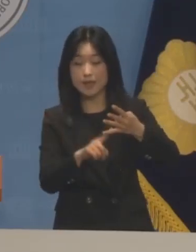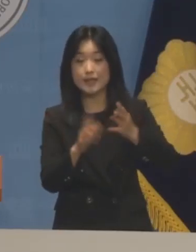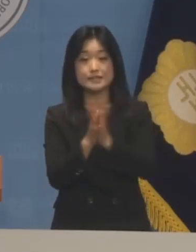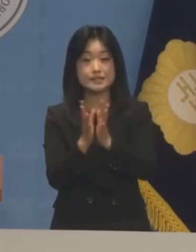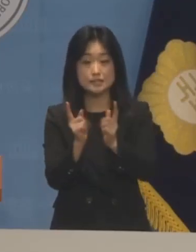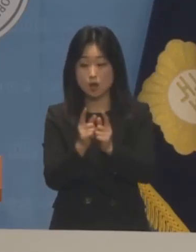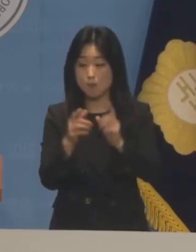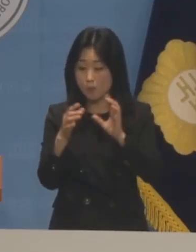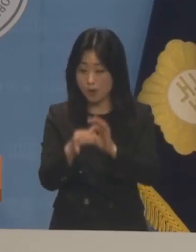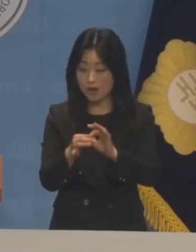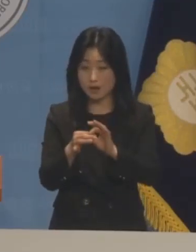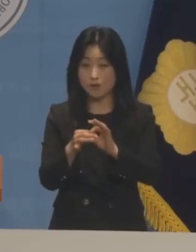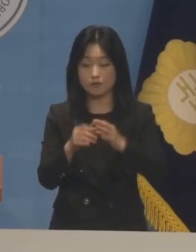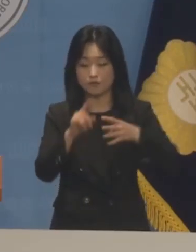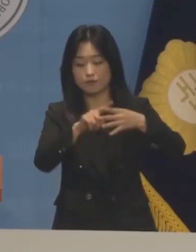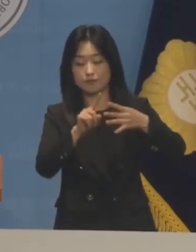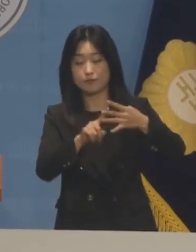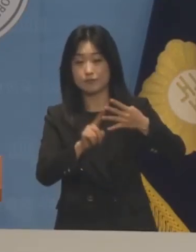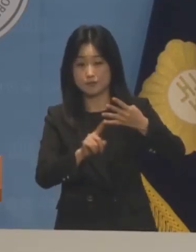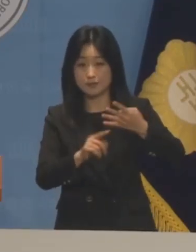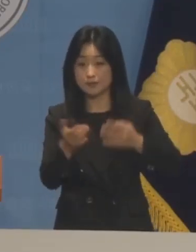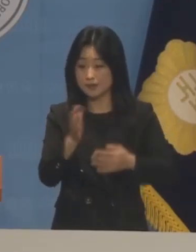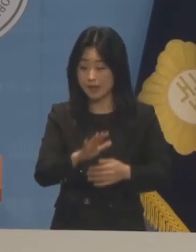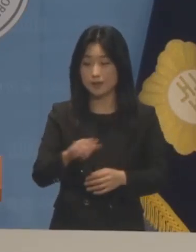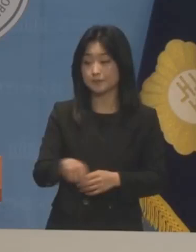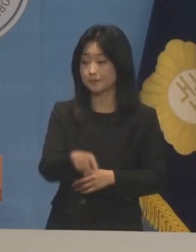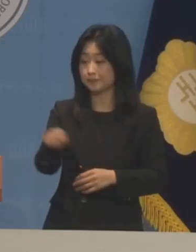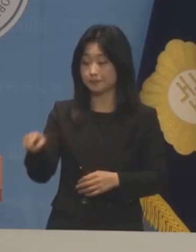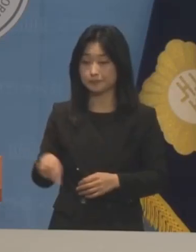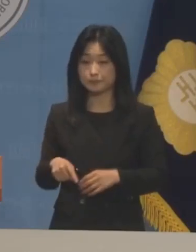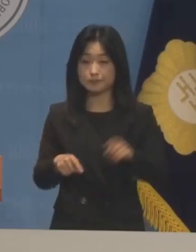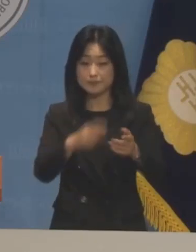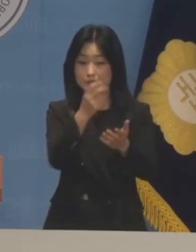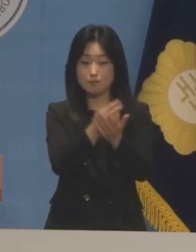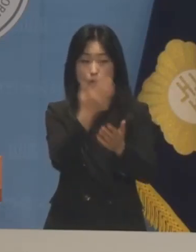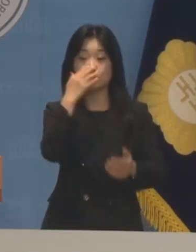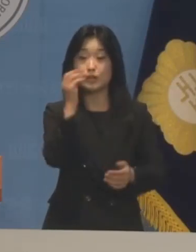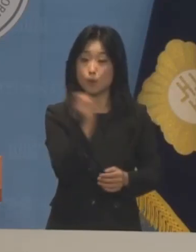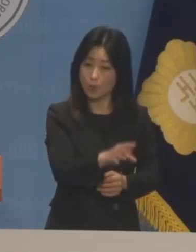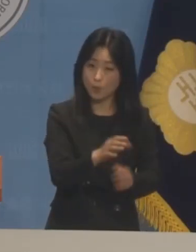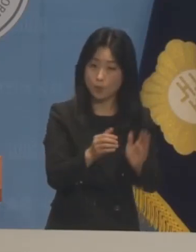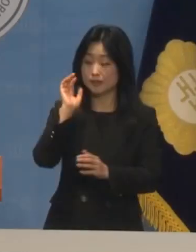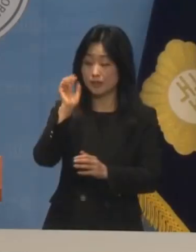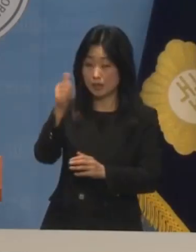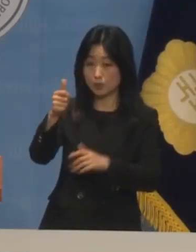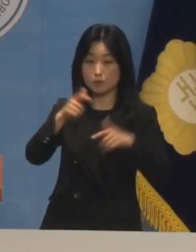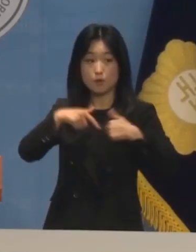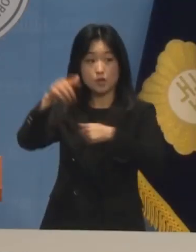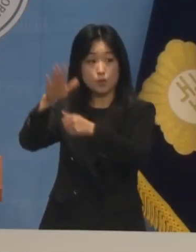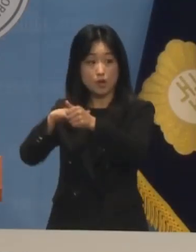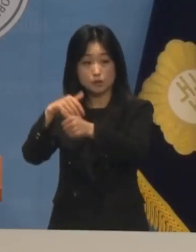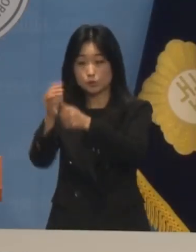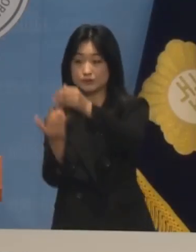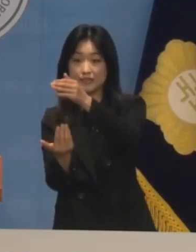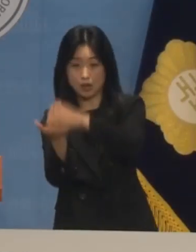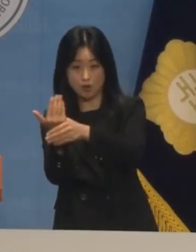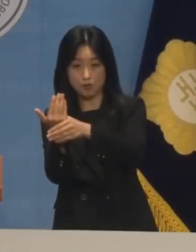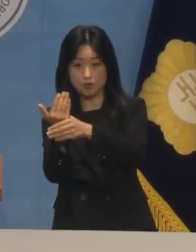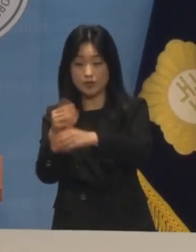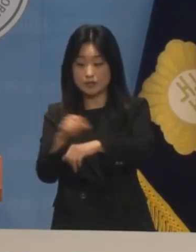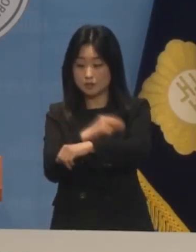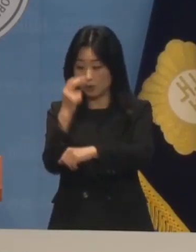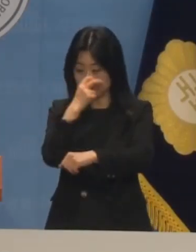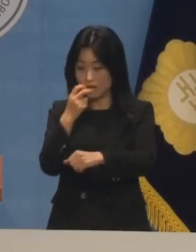직접적 연관성이 있는 범죄의 하나입니다. 하지만 피고발인들은 이러한 관계법령을 무시하고 대통령 현 사건